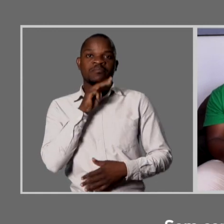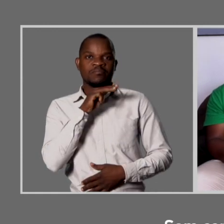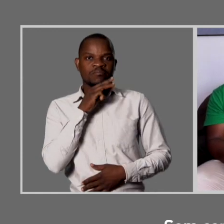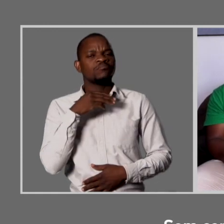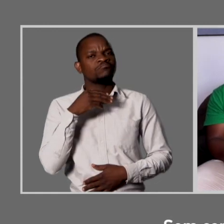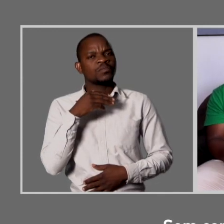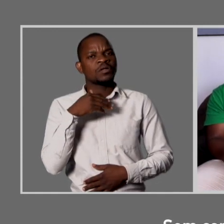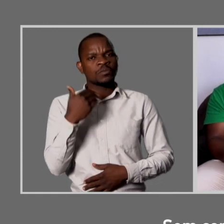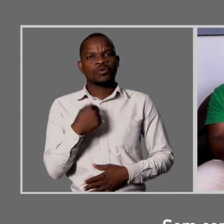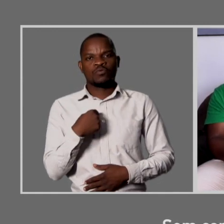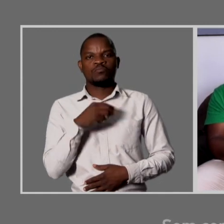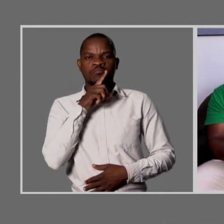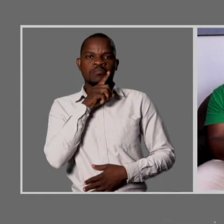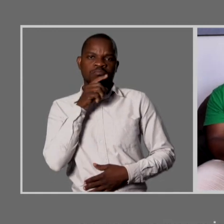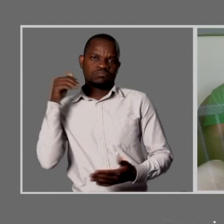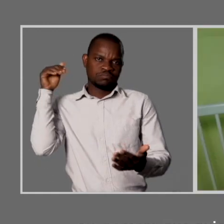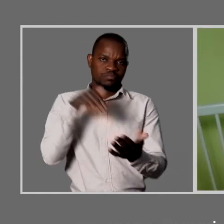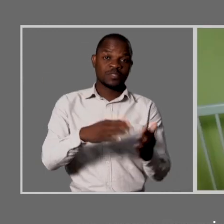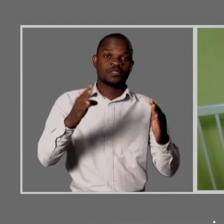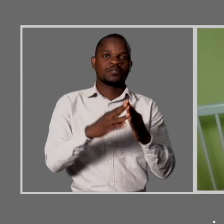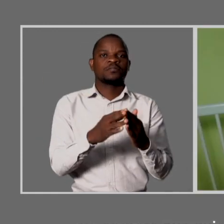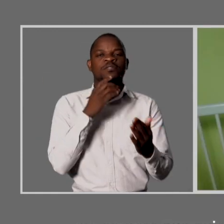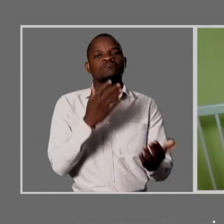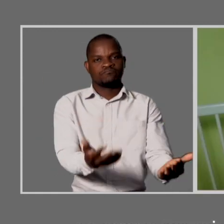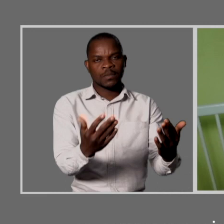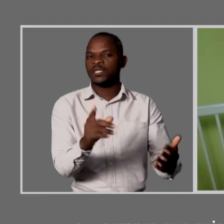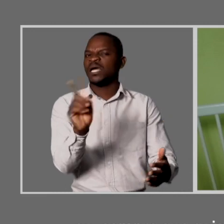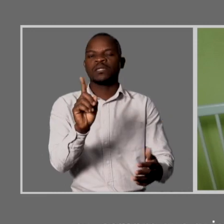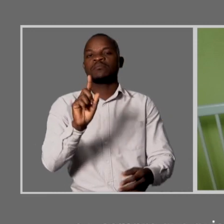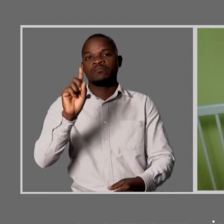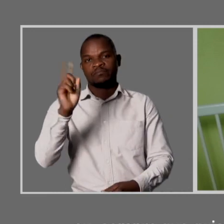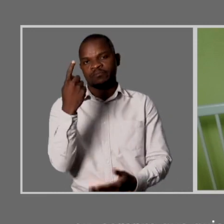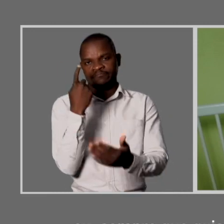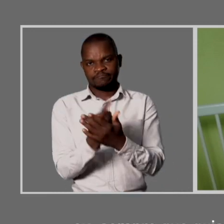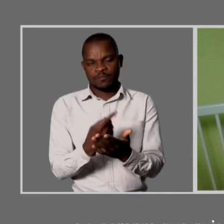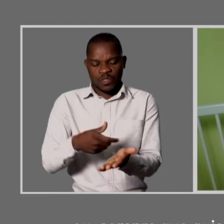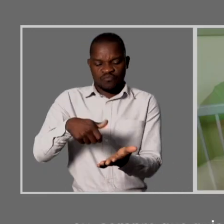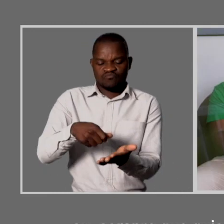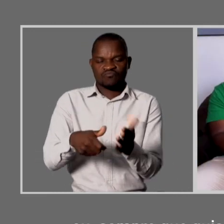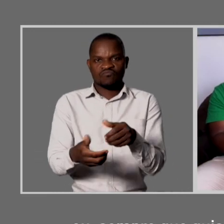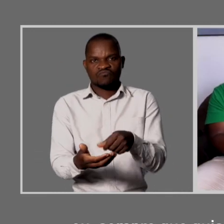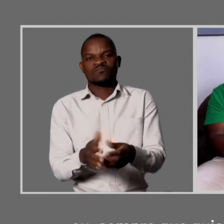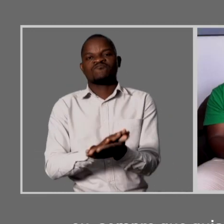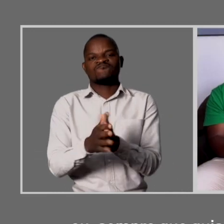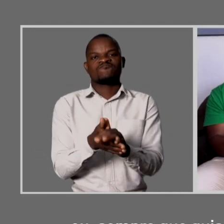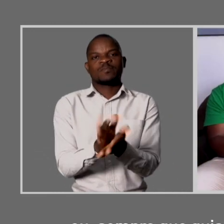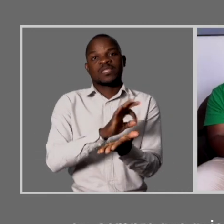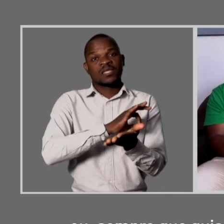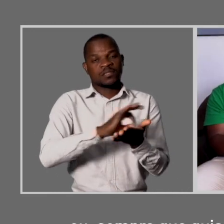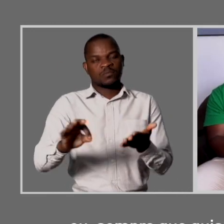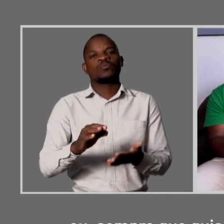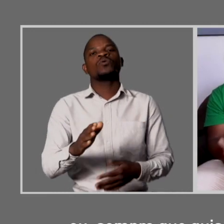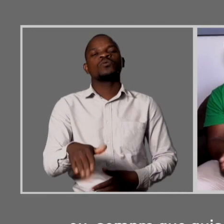apreciadamente a mãe ou sempre que chegasse e quisesse pegar uma. a primeira coisa não, vai passar o álcool, vai